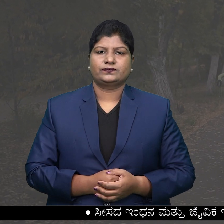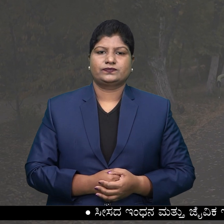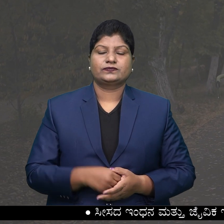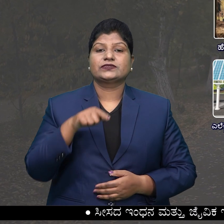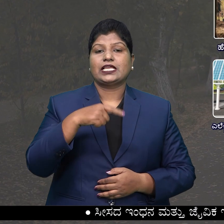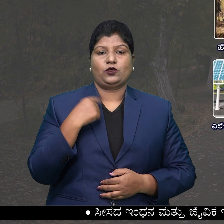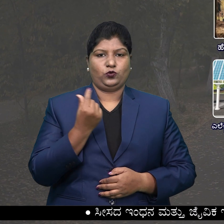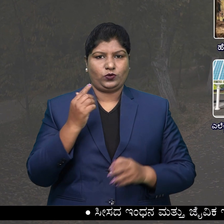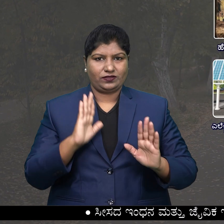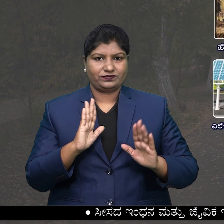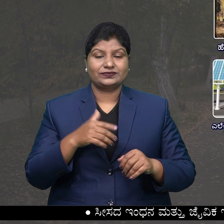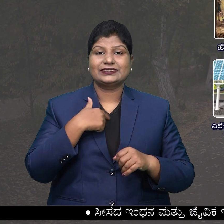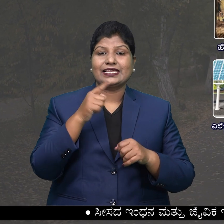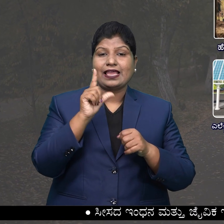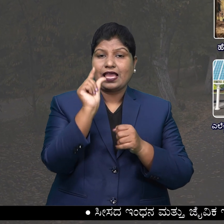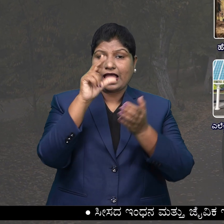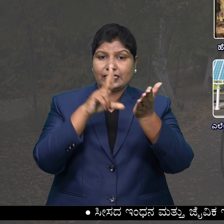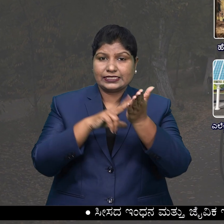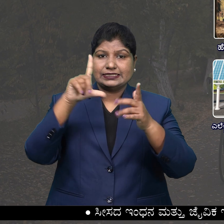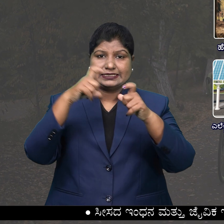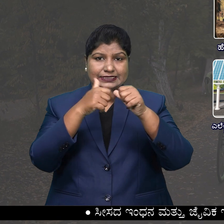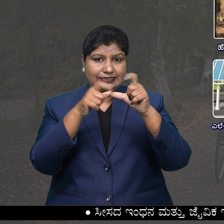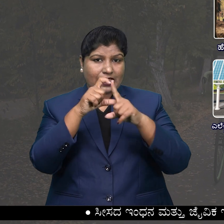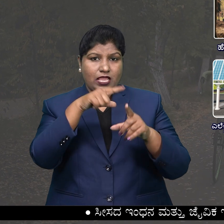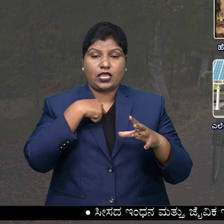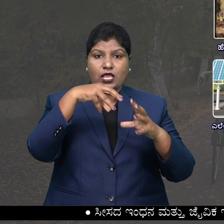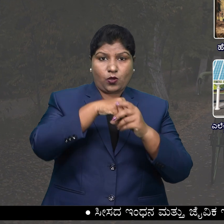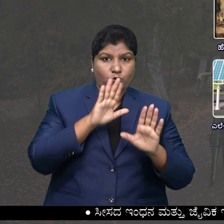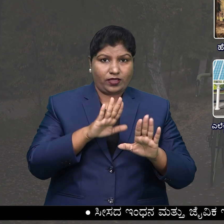ಸೀಸದ ಇಂಧನ ಮತ್ತು ಜೈವಿಕ ಇಂಧನಗಳ ಬಳಕೆಯನ್ನ ಪ್ರೋತ್ಸಾಹಿಸಬೇಕು.